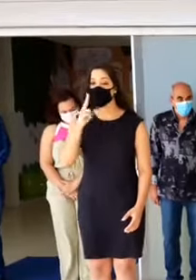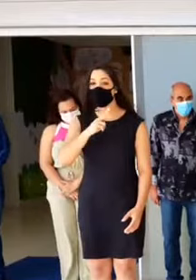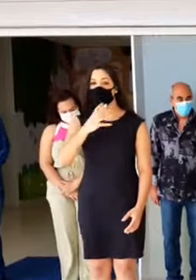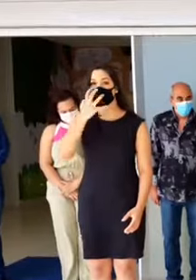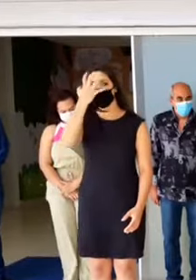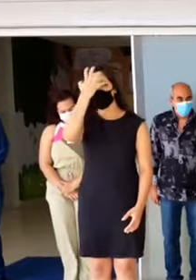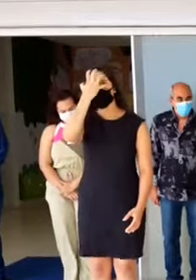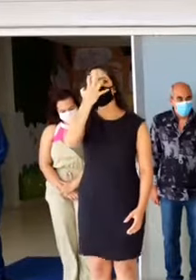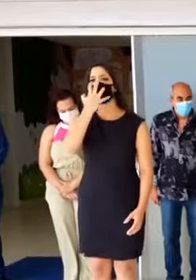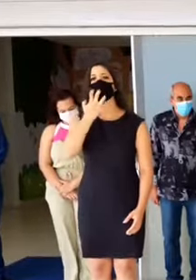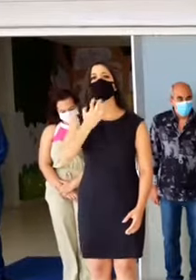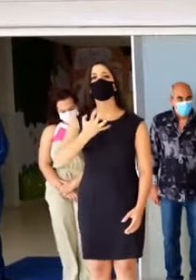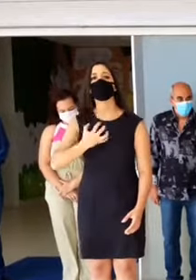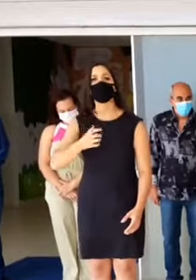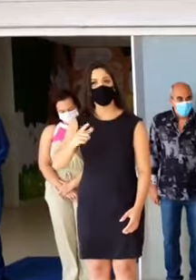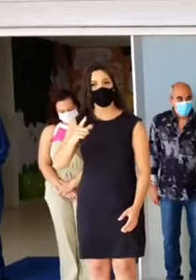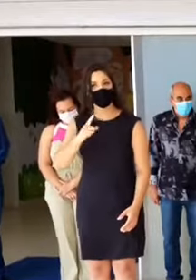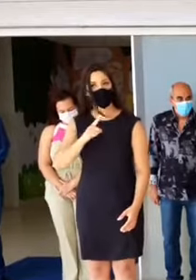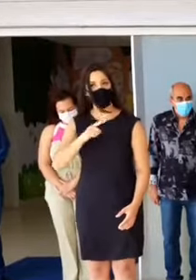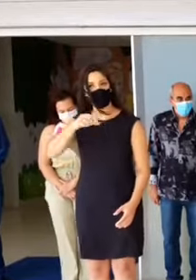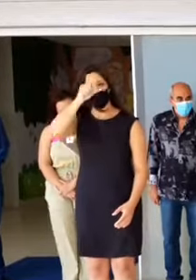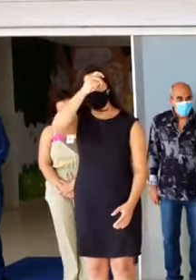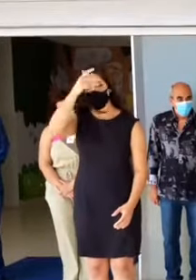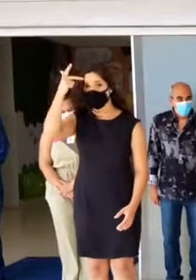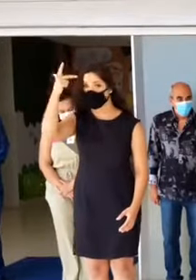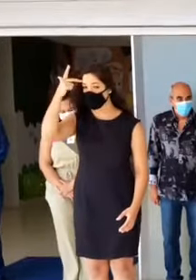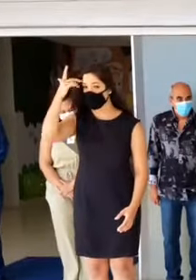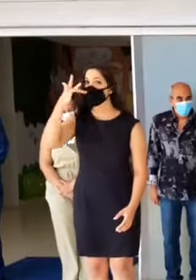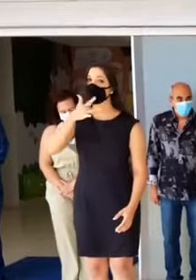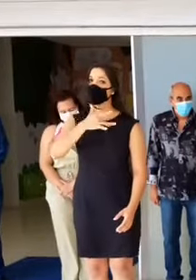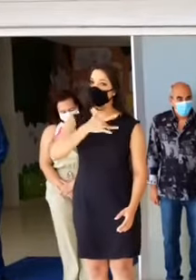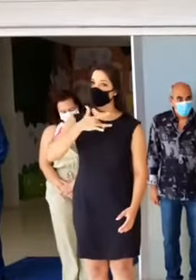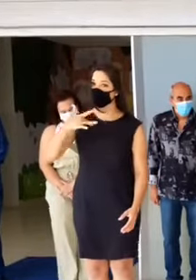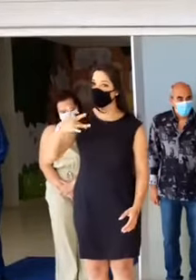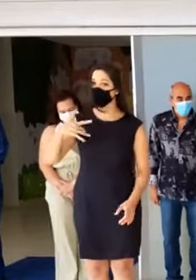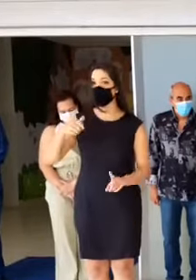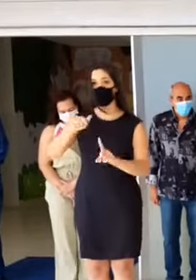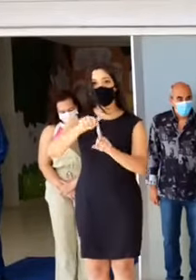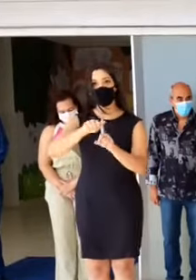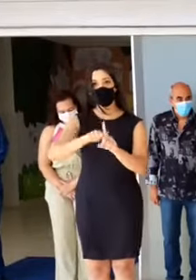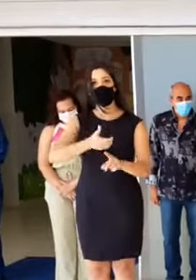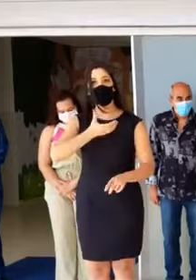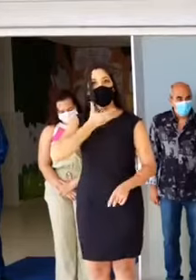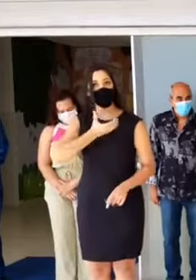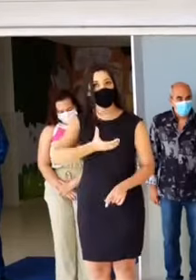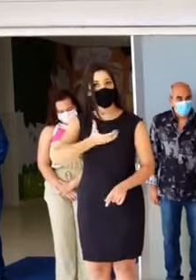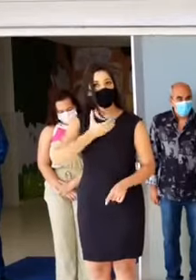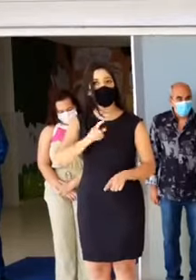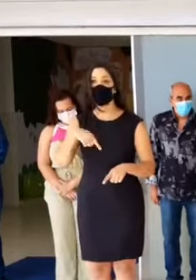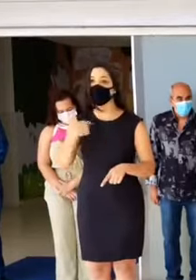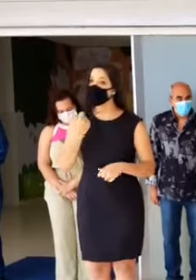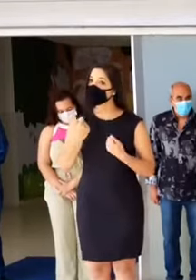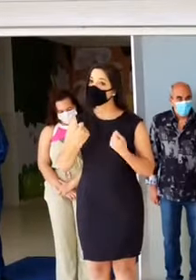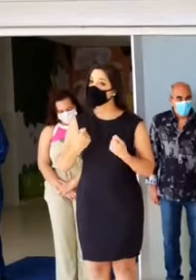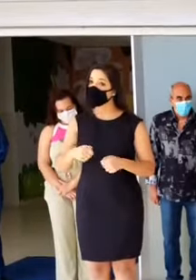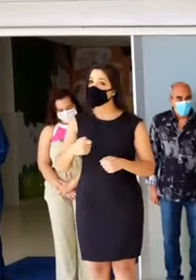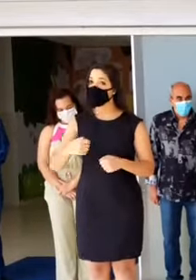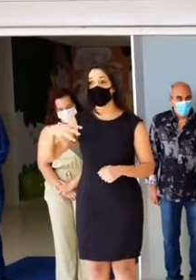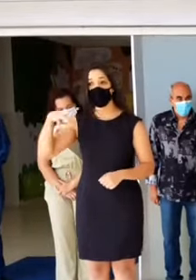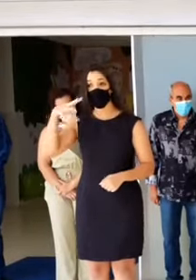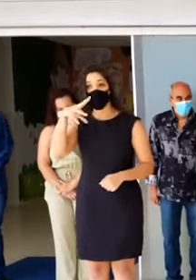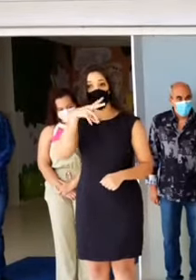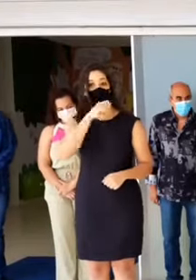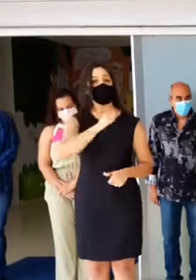se esboçou no município, na área de saúde, em dezembro, e que nós precisávamos dar uma resposta